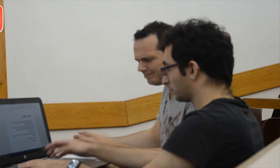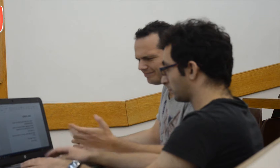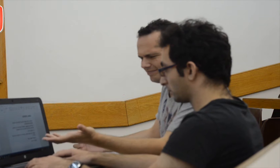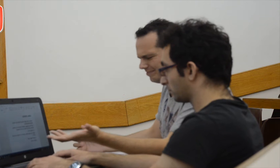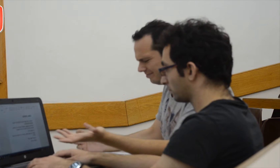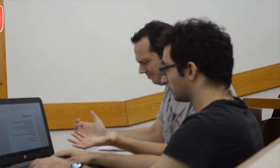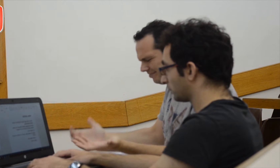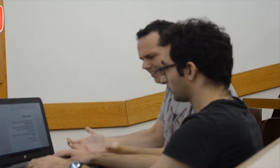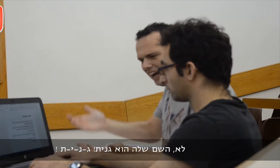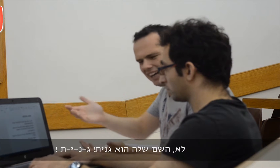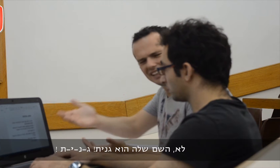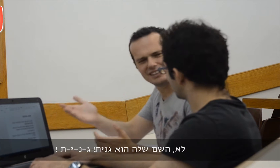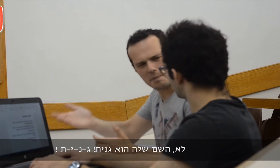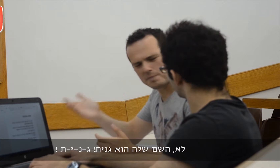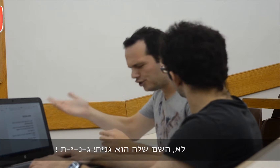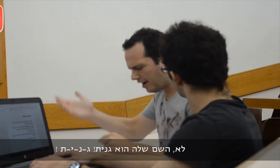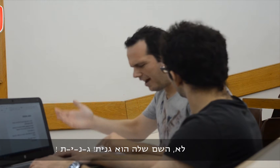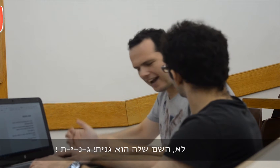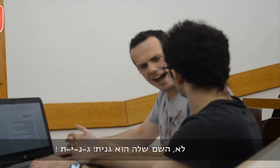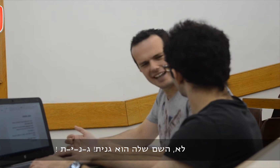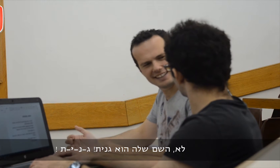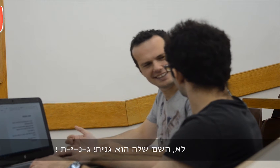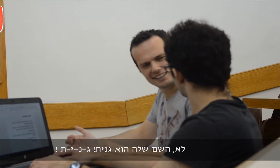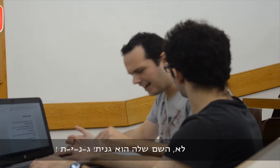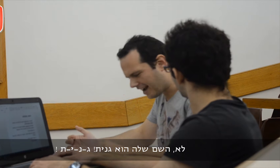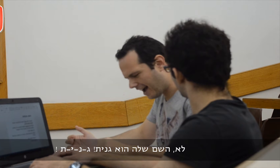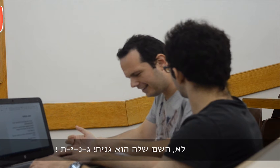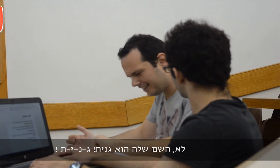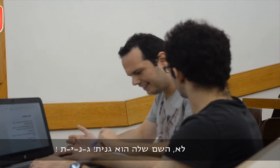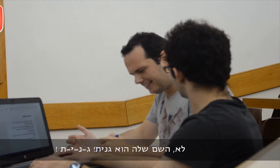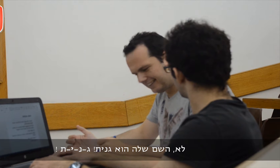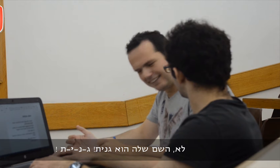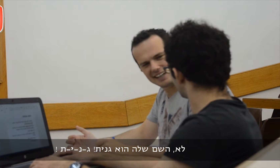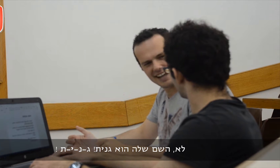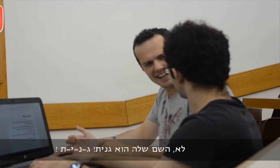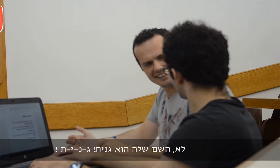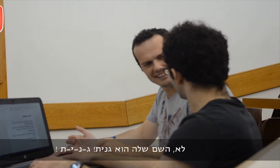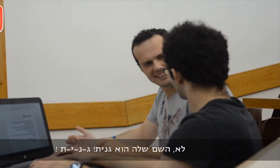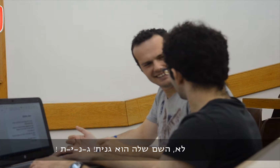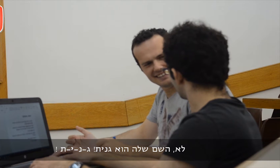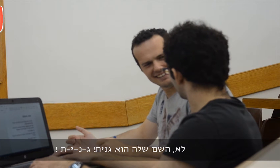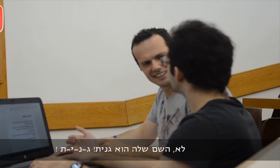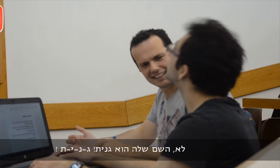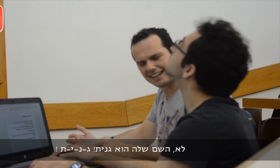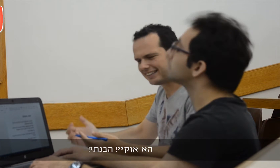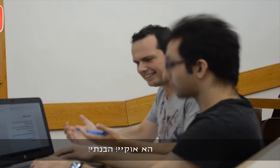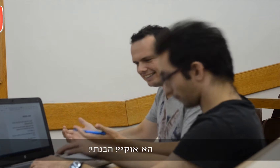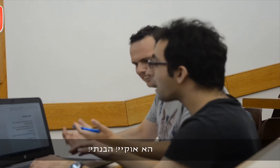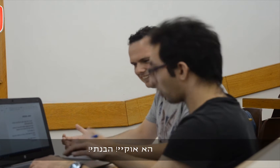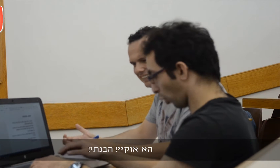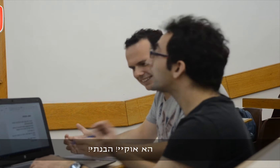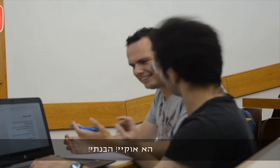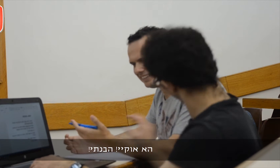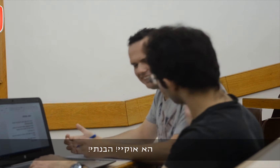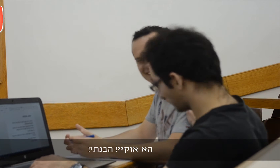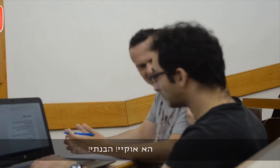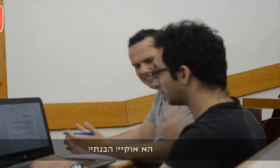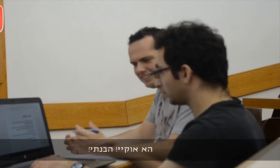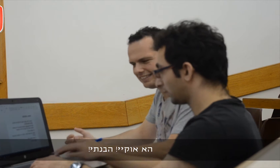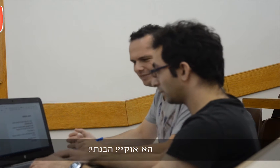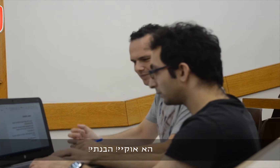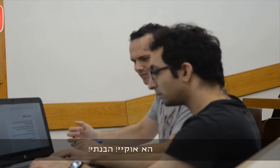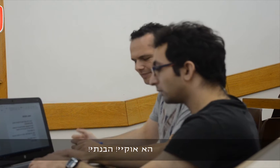נכון, יפה. לא, השם שלה הוא גנית. גנית. אוקיי,